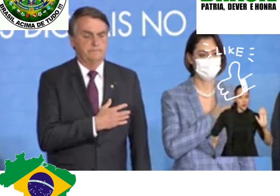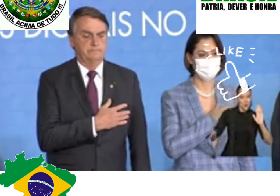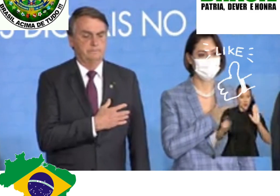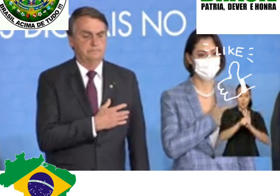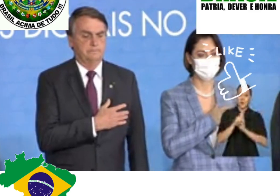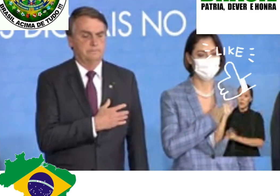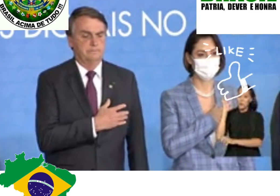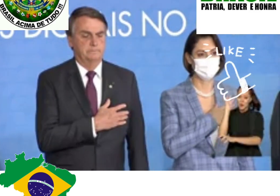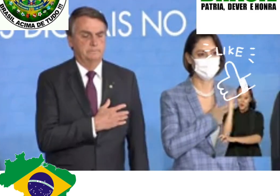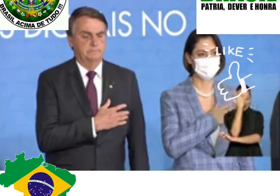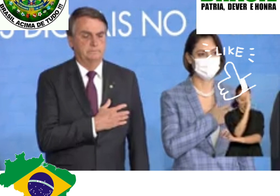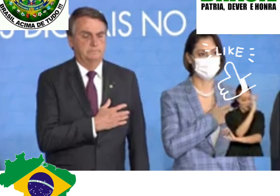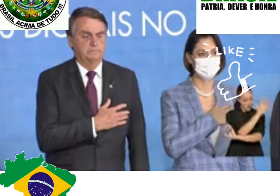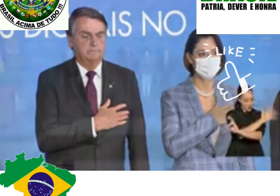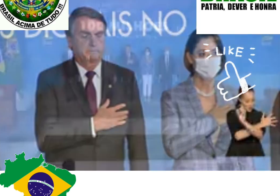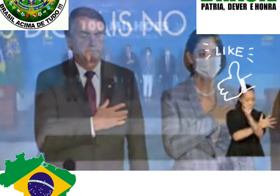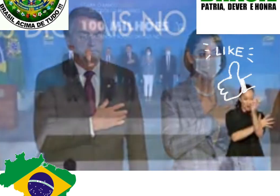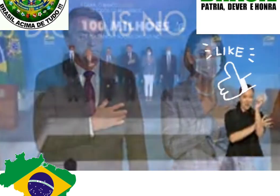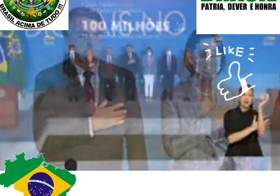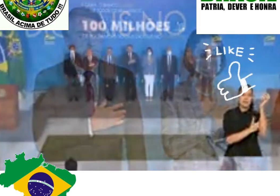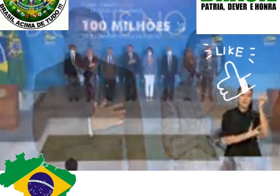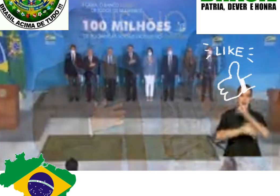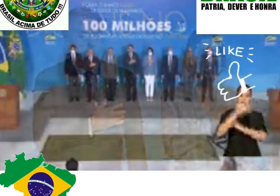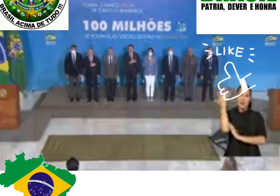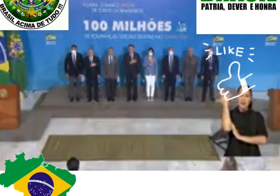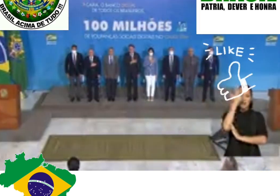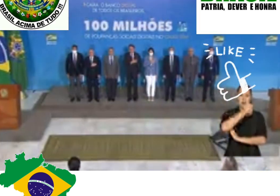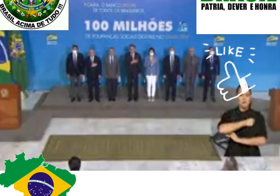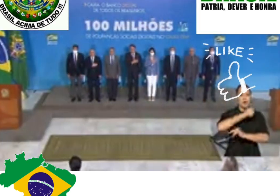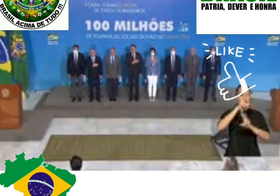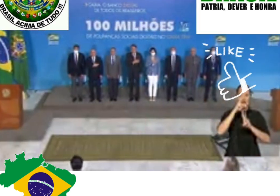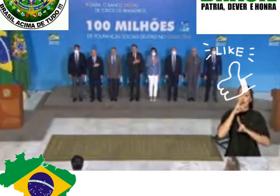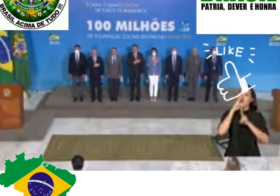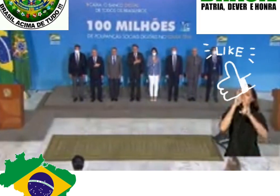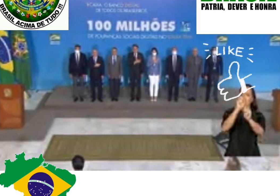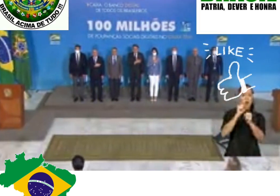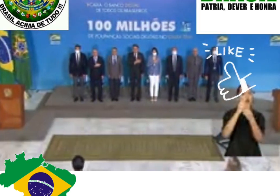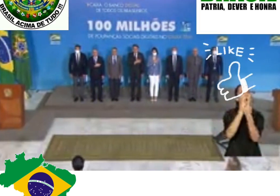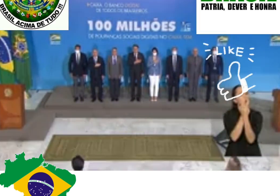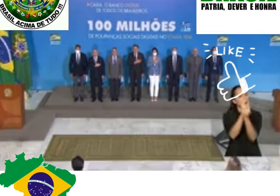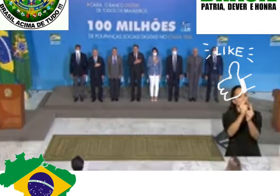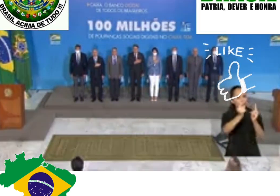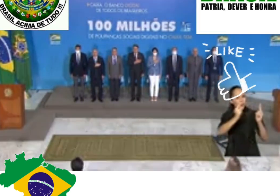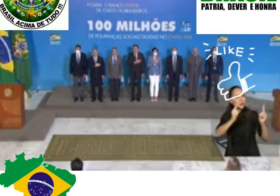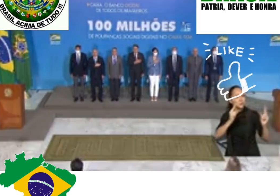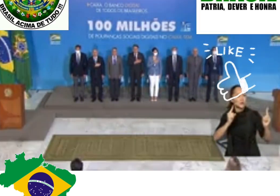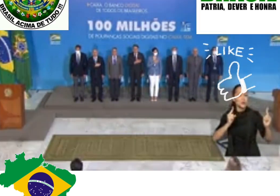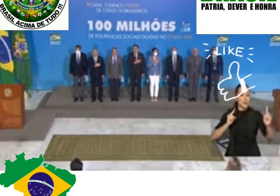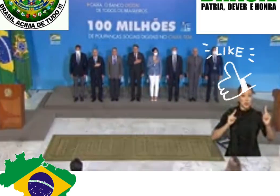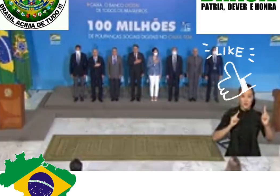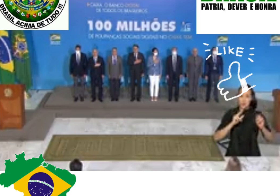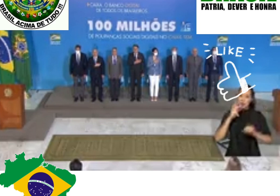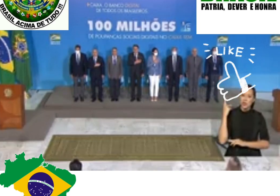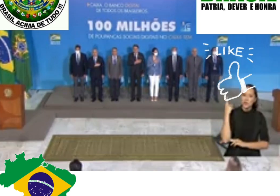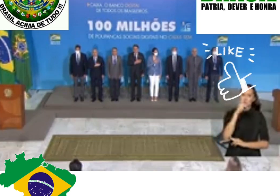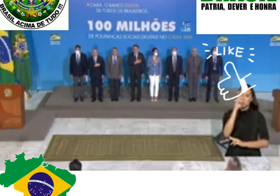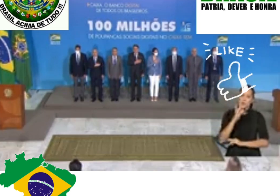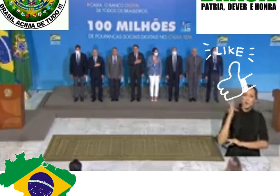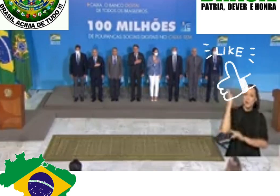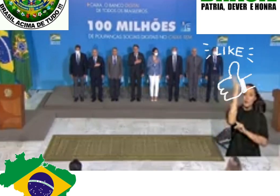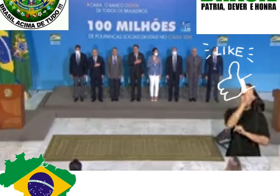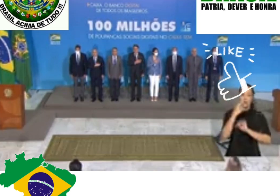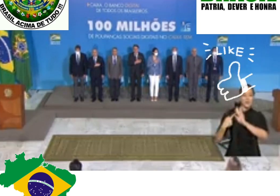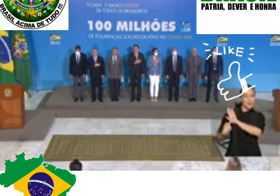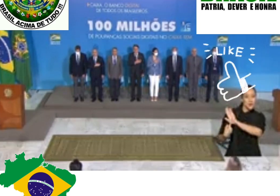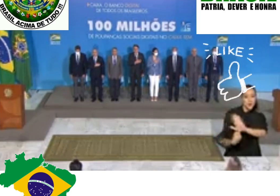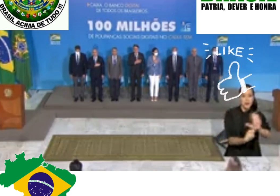Gigante pela própria natureza, estrelas forte pave do colosso, e